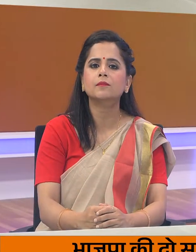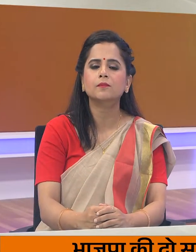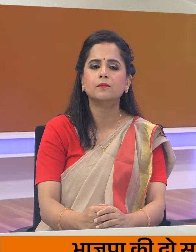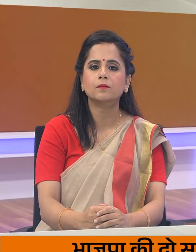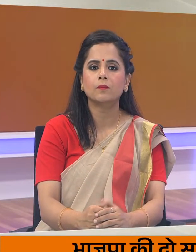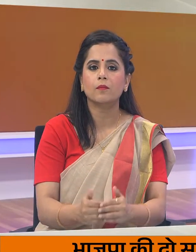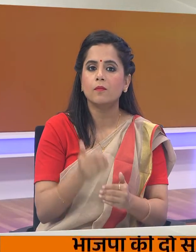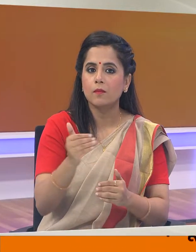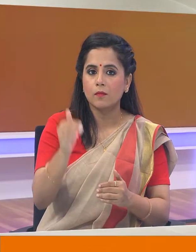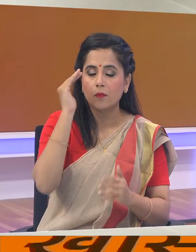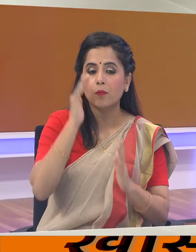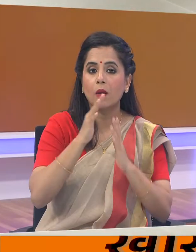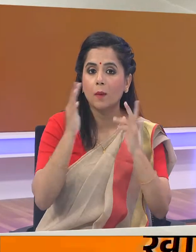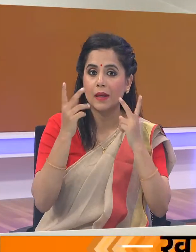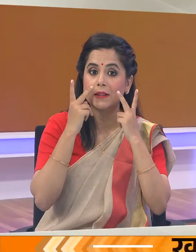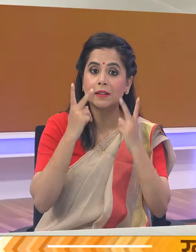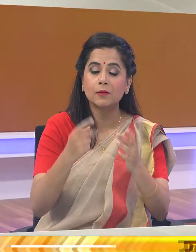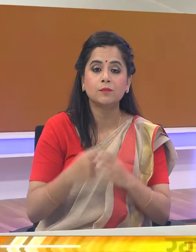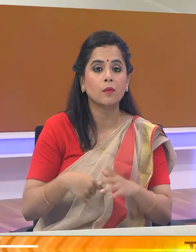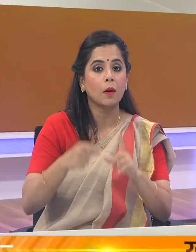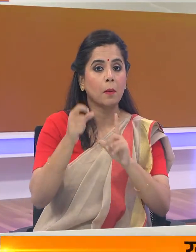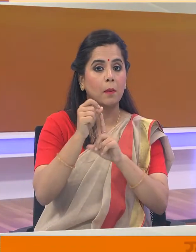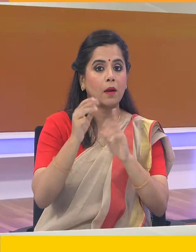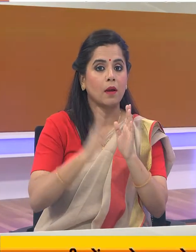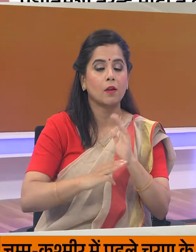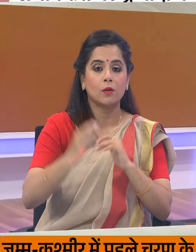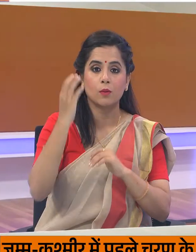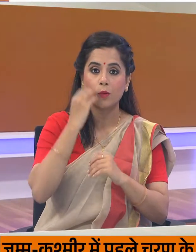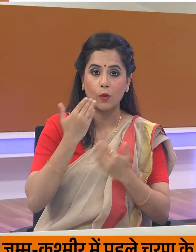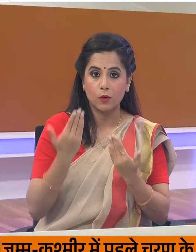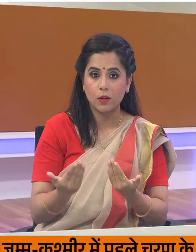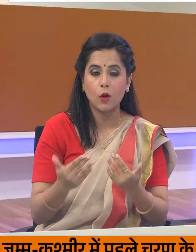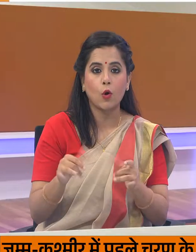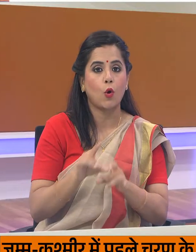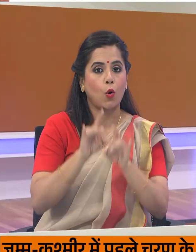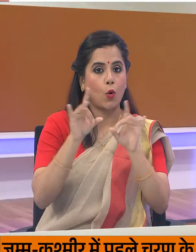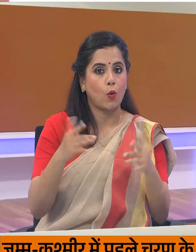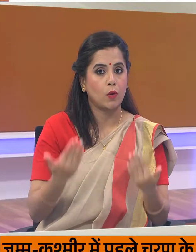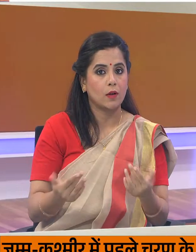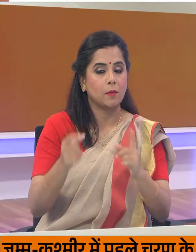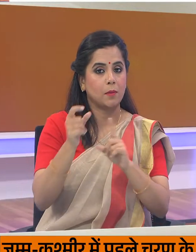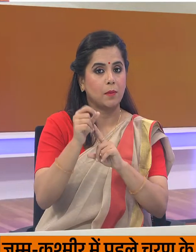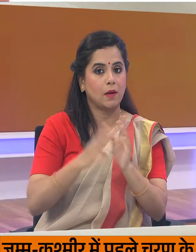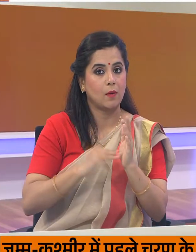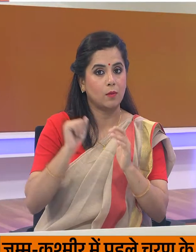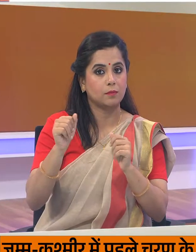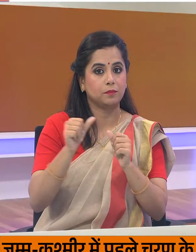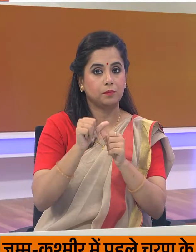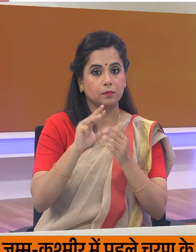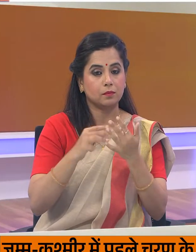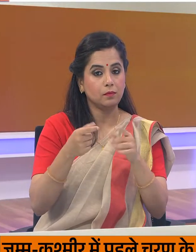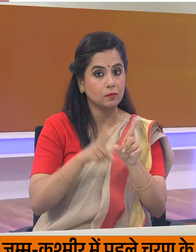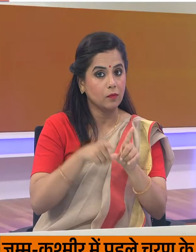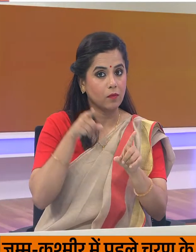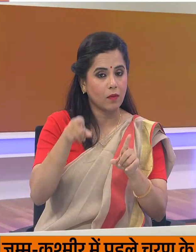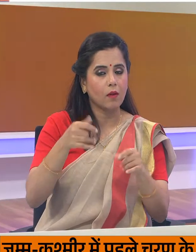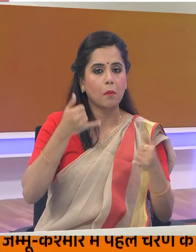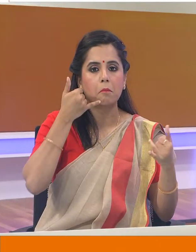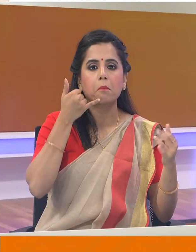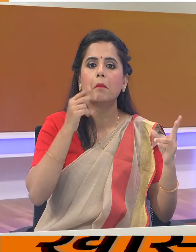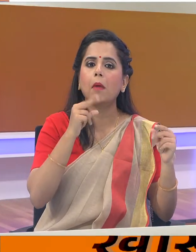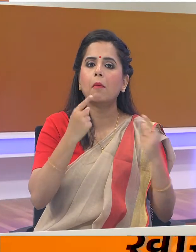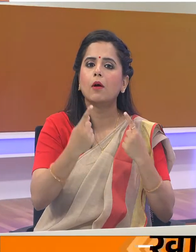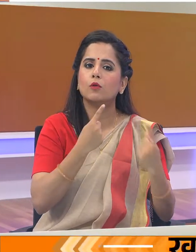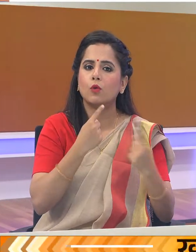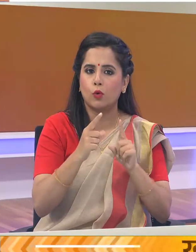रुख करते हैं एक और बड़ी खबर का। प्रधानमंत्री नरेंद्र मोदी ने ऑस्ट्रेलिया के प्रधानमंत्री एंथनी अल्बनीज़ से फ़ोन पर बात